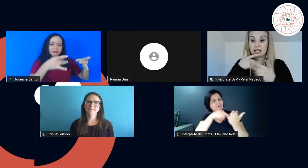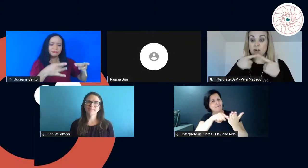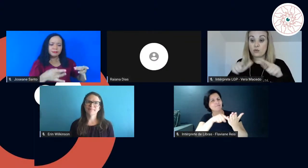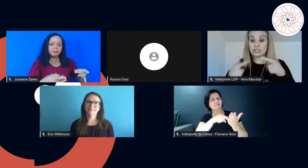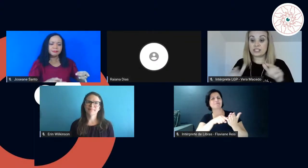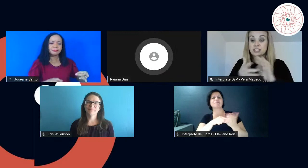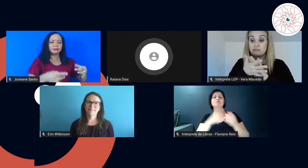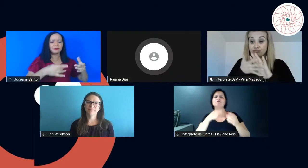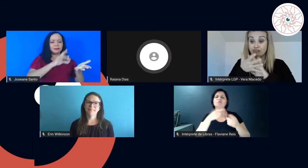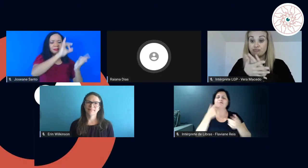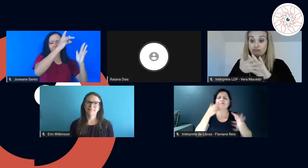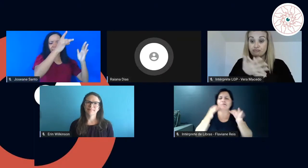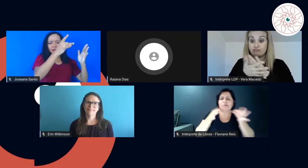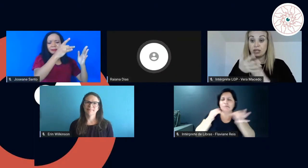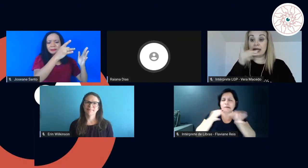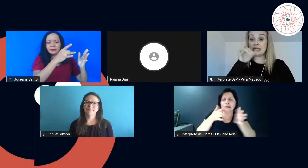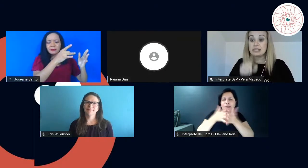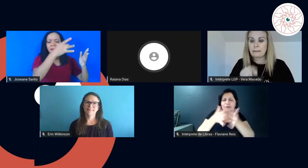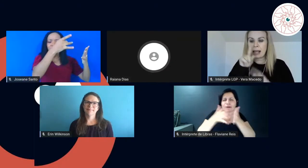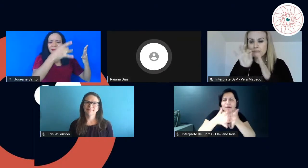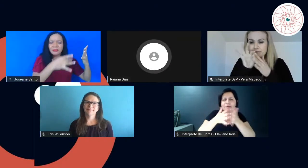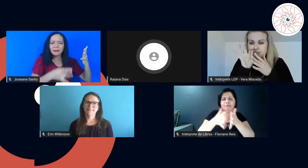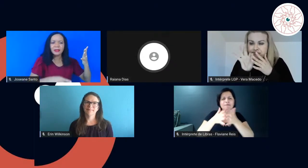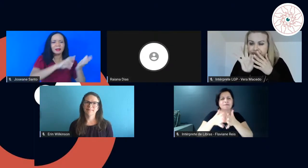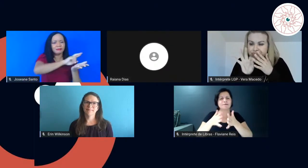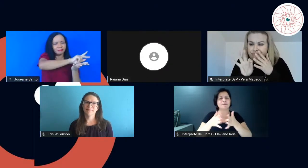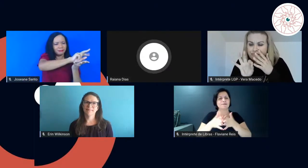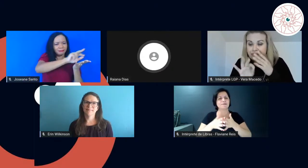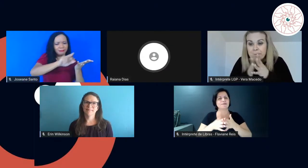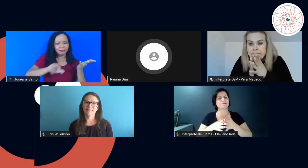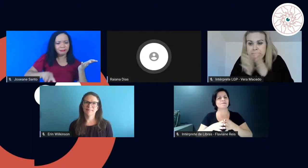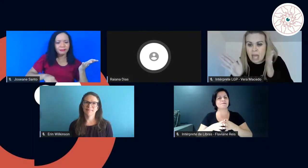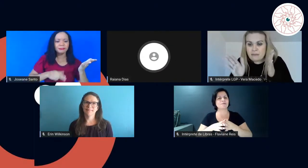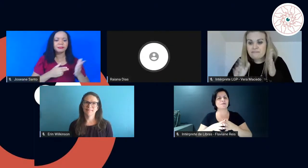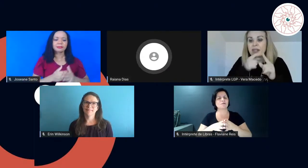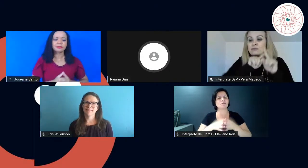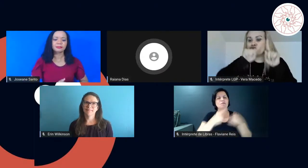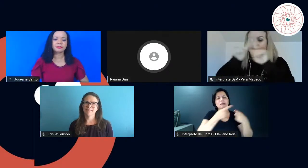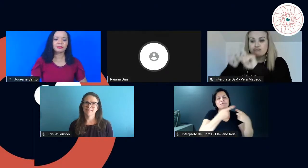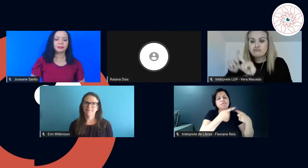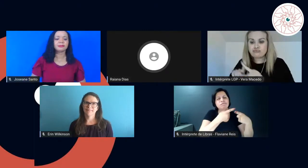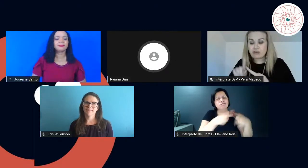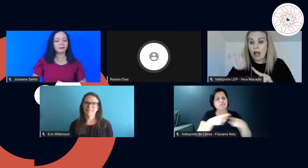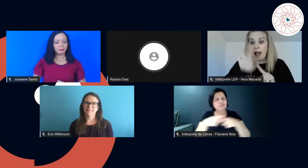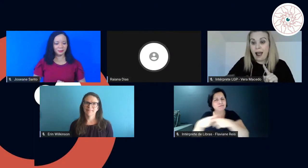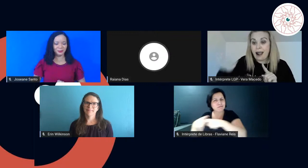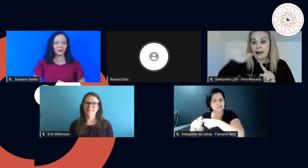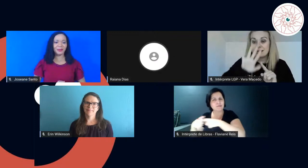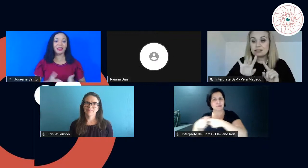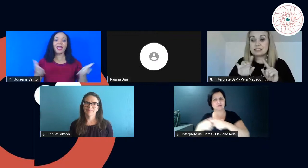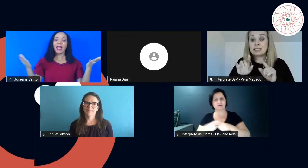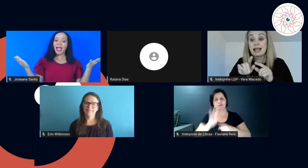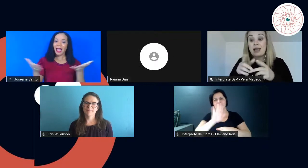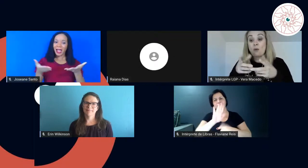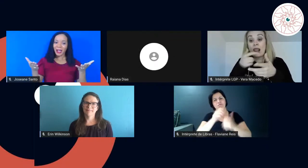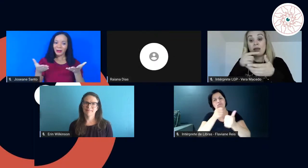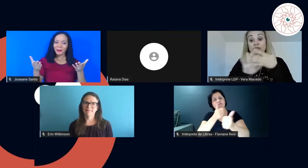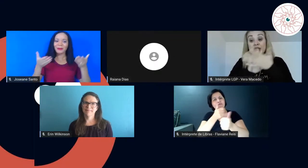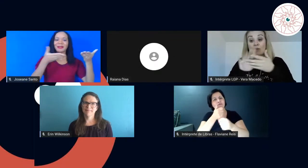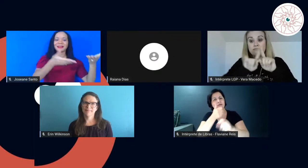sinais e também ela detalha amplamente as diversas modalidades que essa língua